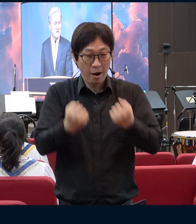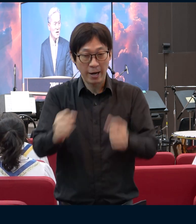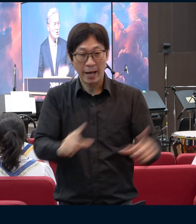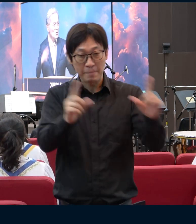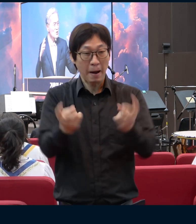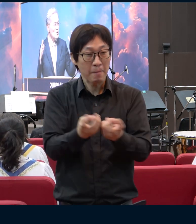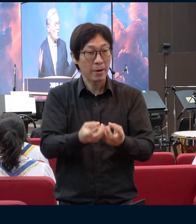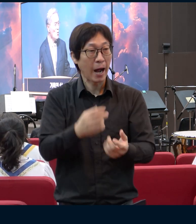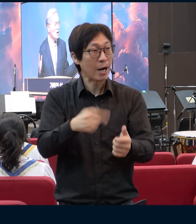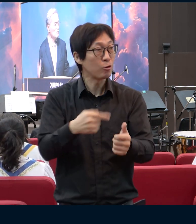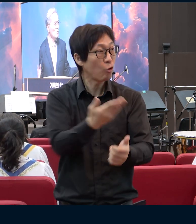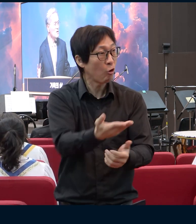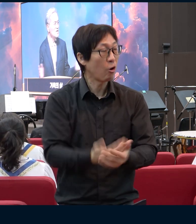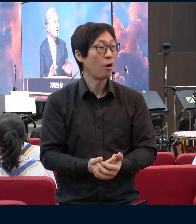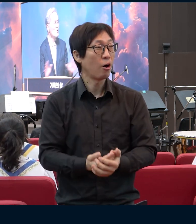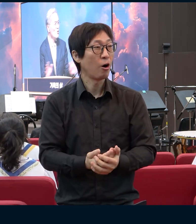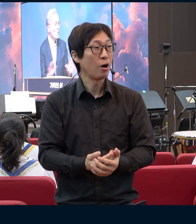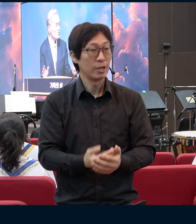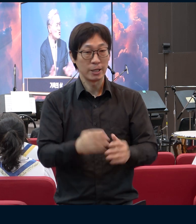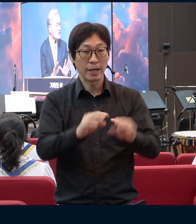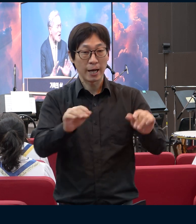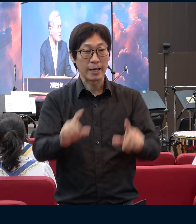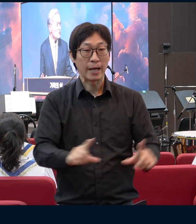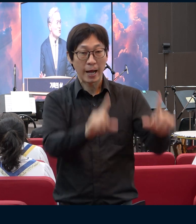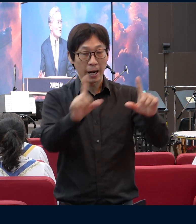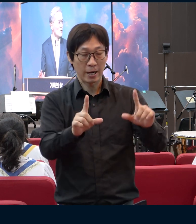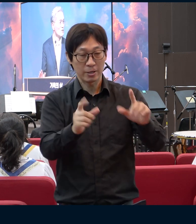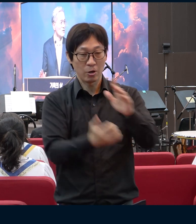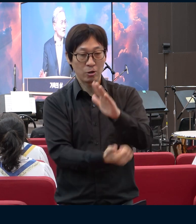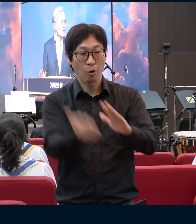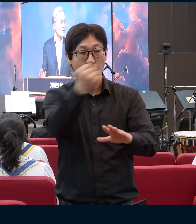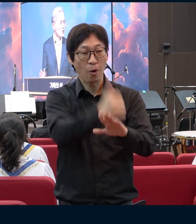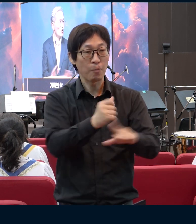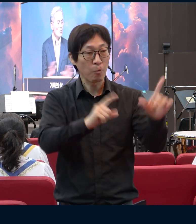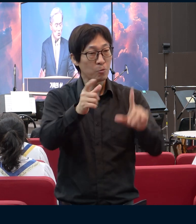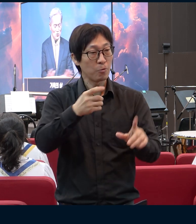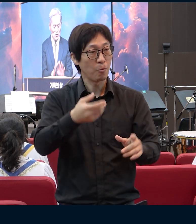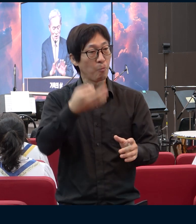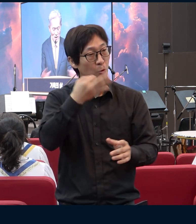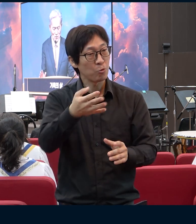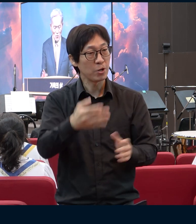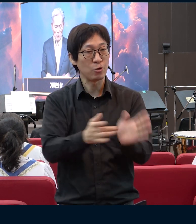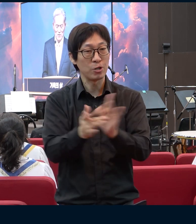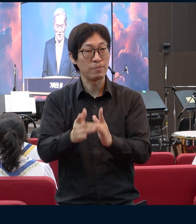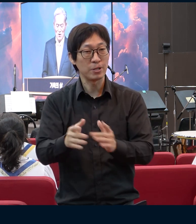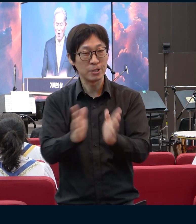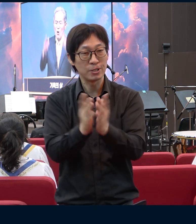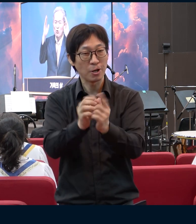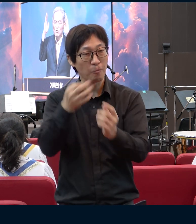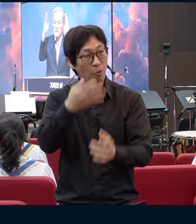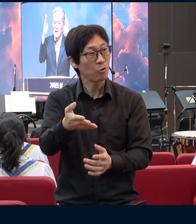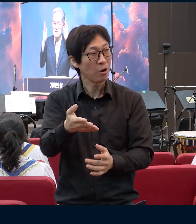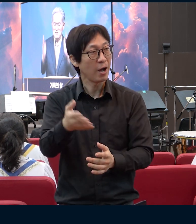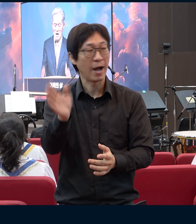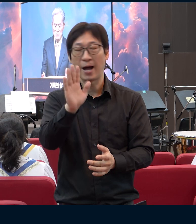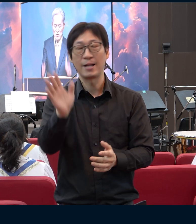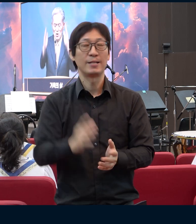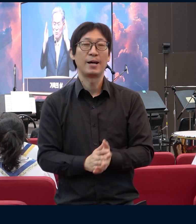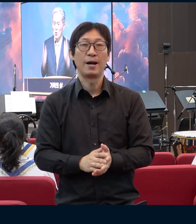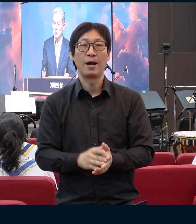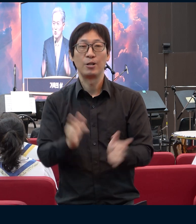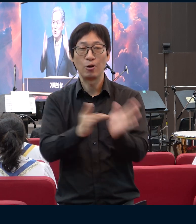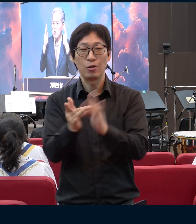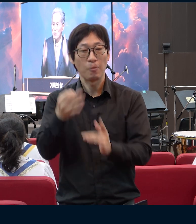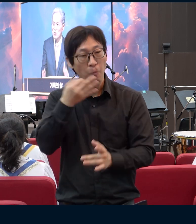이 땅에서 성공하는 법, 이런 거 보여주신 게 아니고요. 이런 거 보여주신 것이 아니고 거룩한